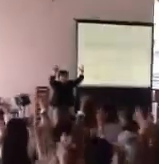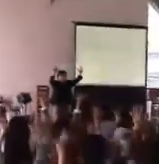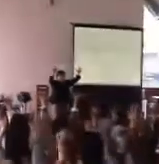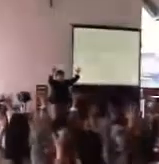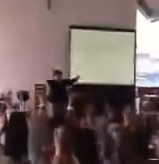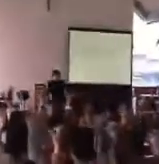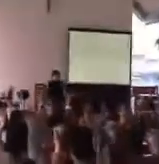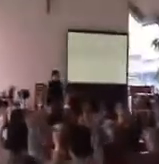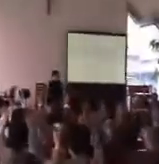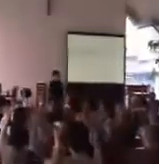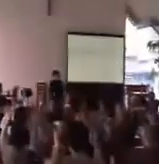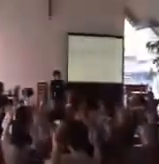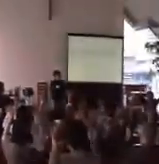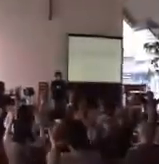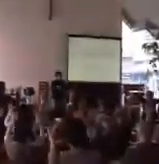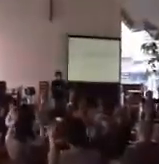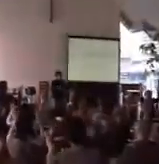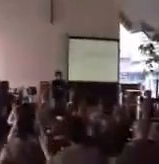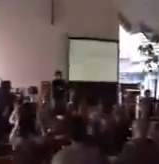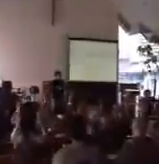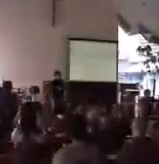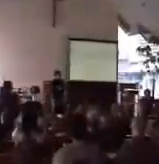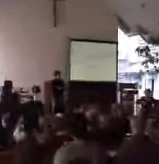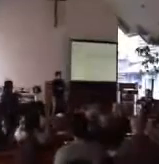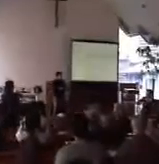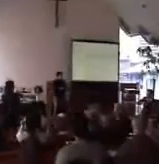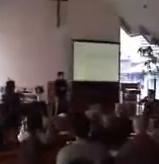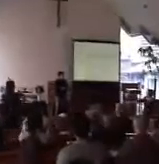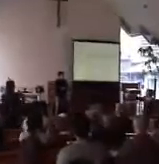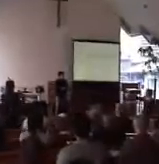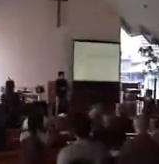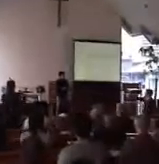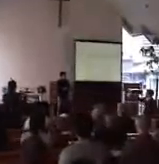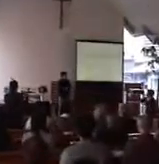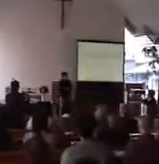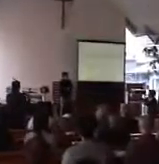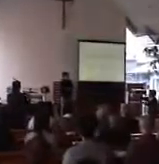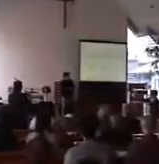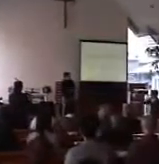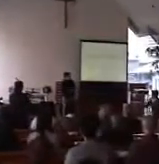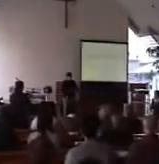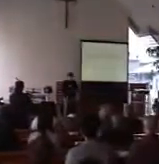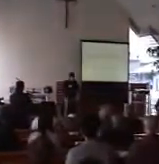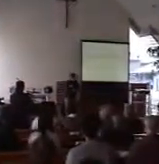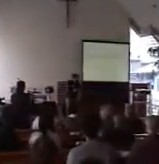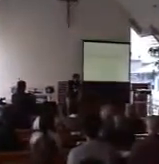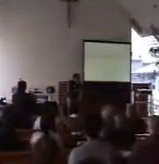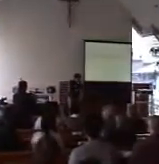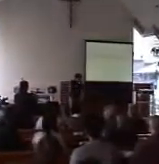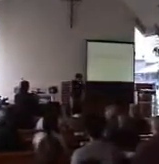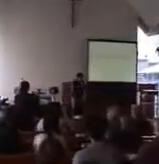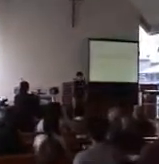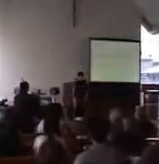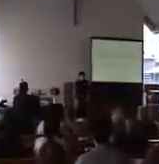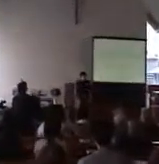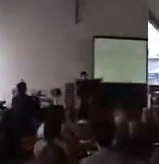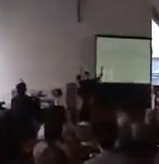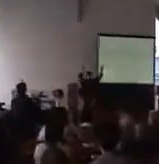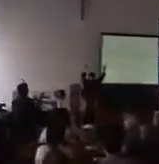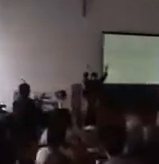ハレルヤ。 ハレルヤ。ハレルヤは3つの手話でできています。 ハレルヤは3つの手話でできています。もう一度、